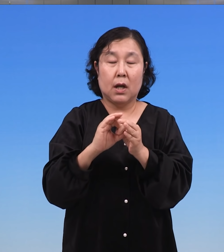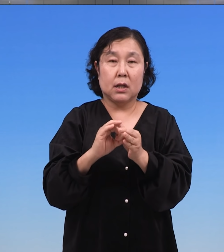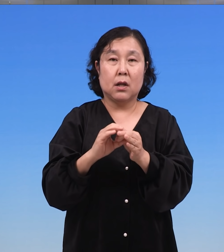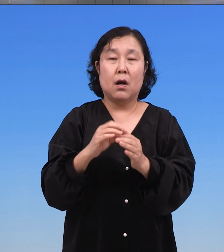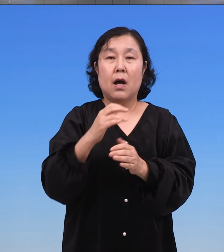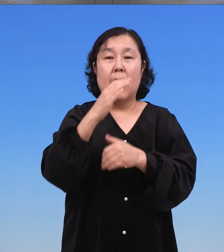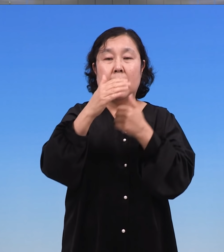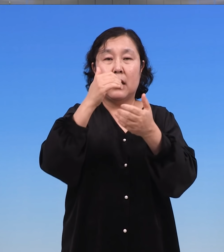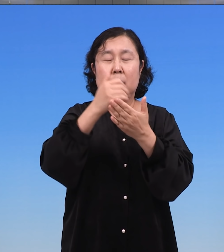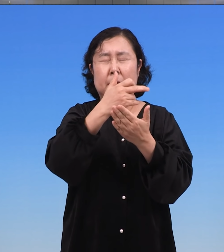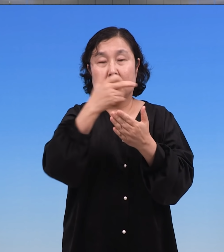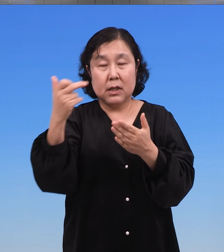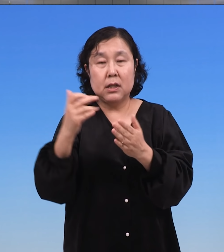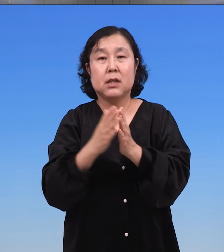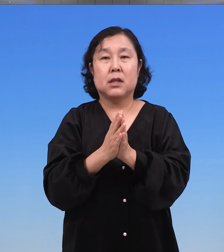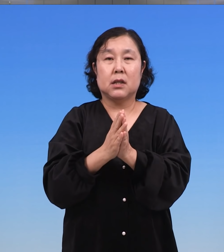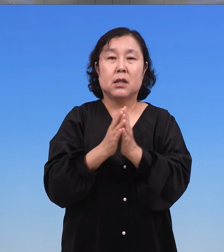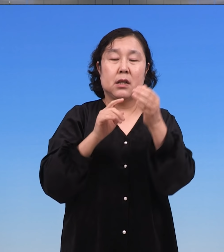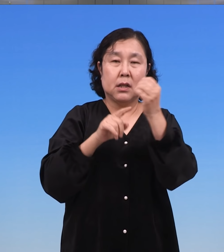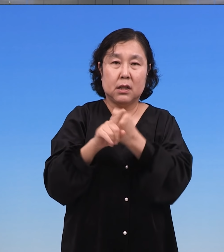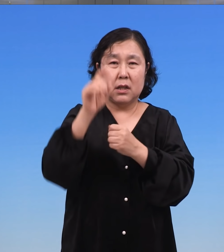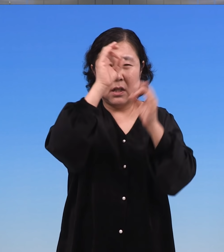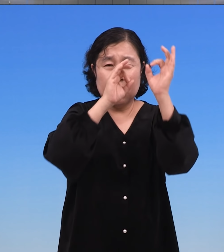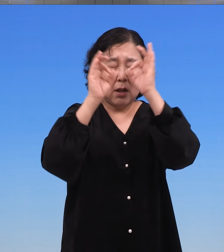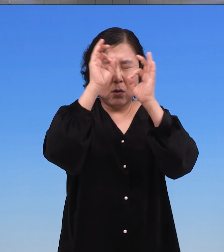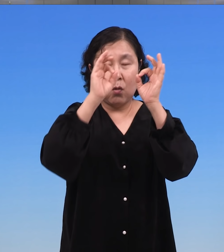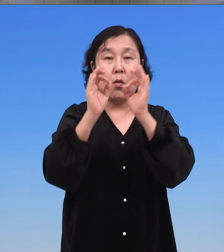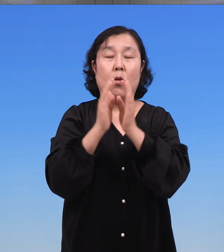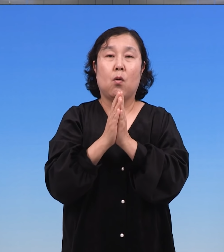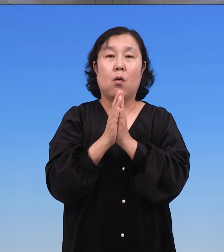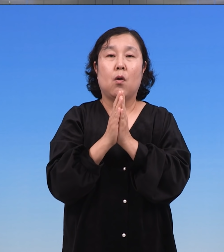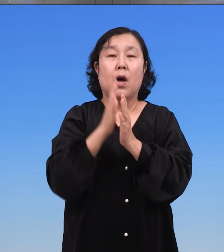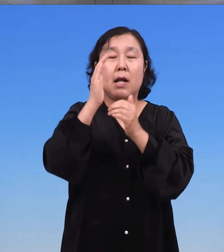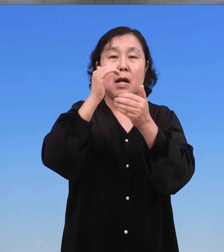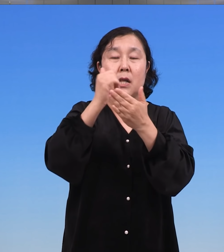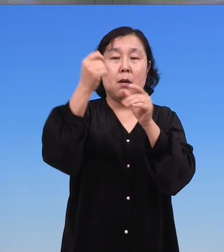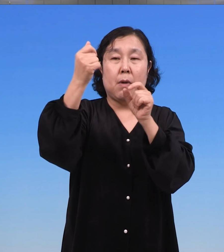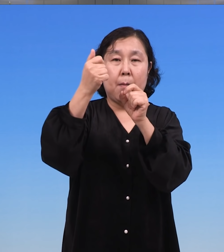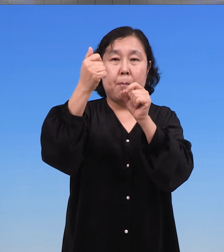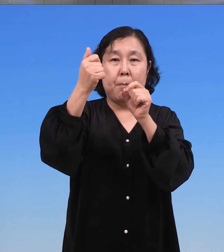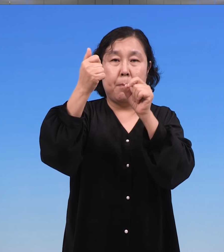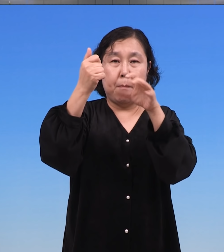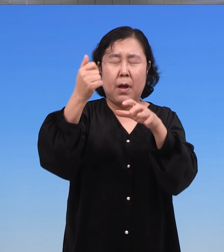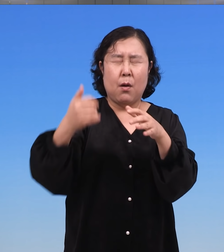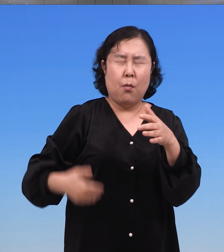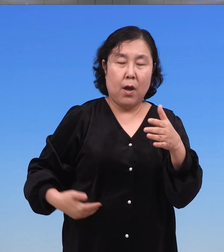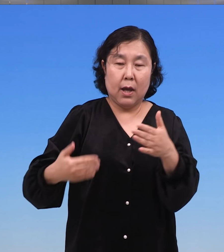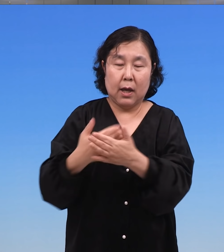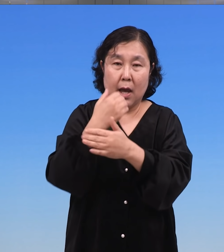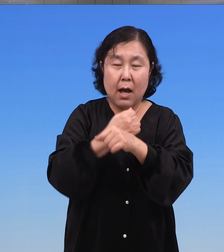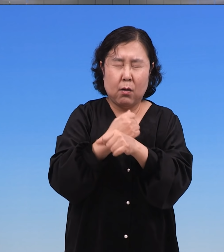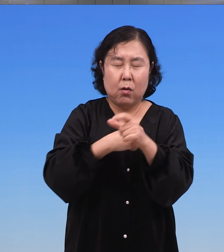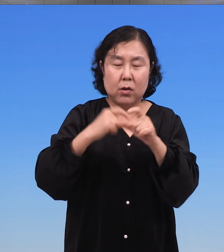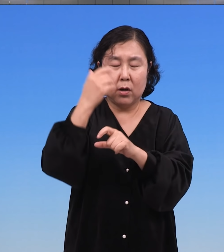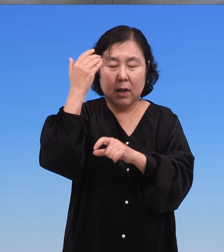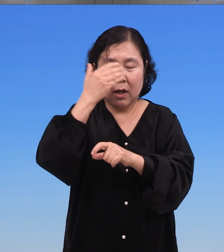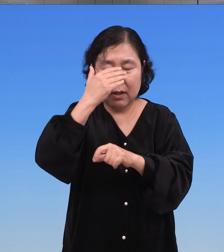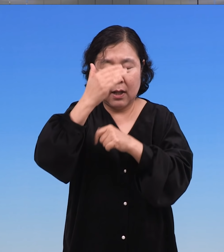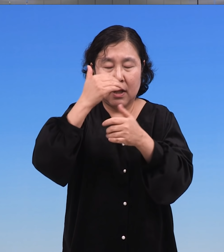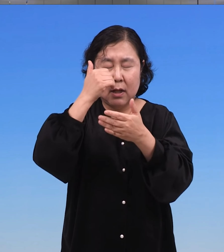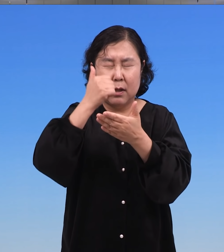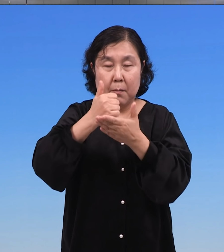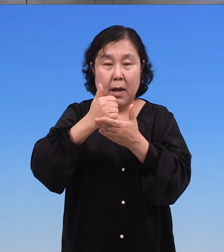통해 엄청난 하나님의 메시지를 우리가 찾아내고 하나님 앞에 회개하며 더 순결한